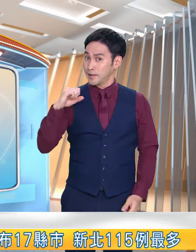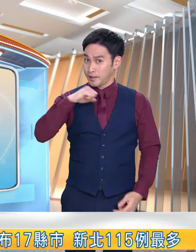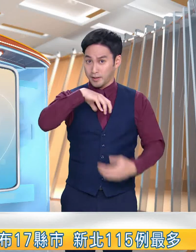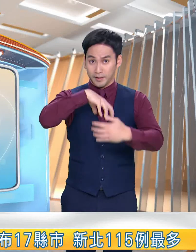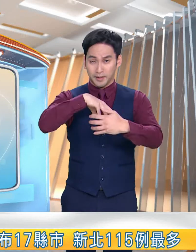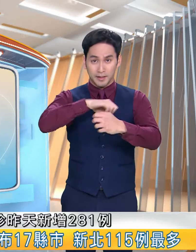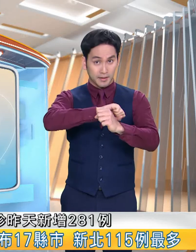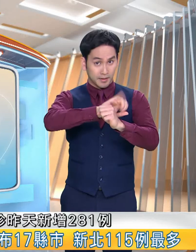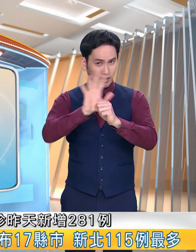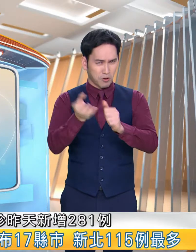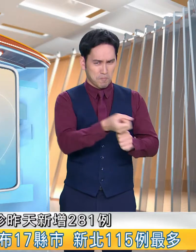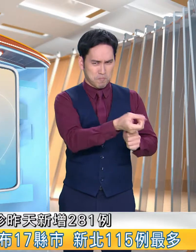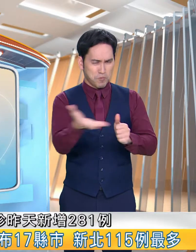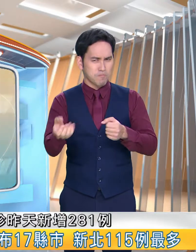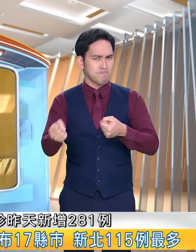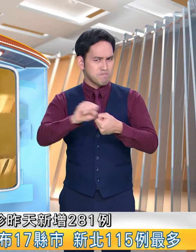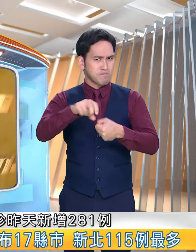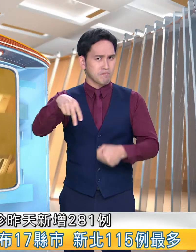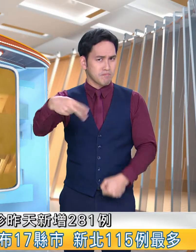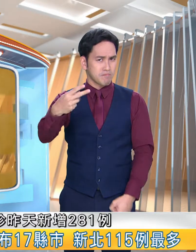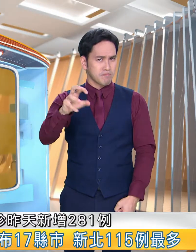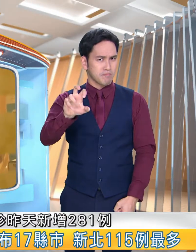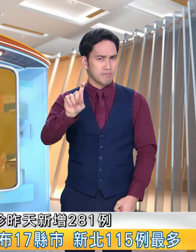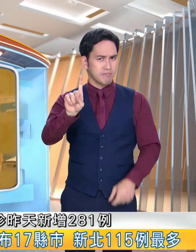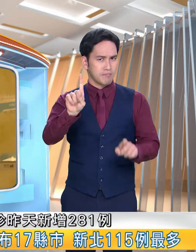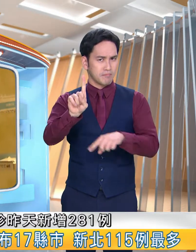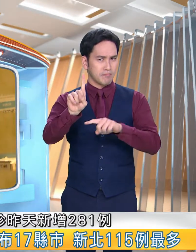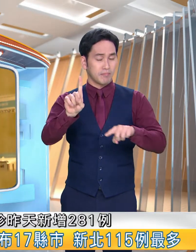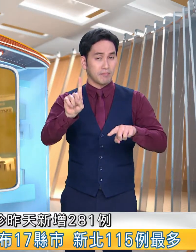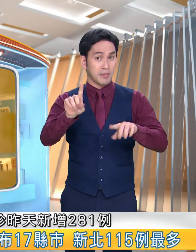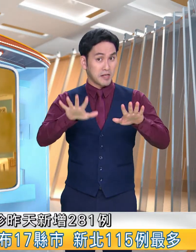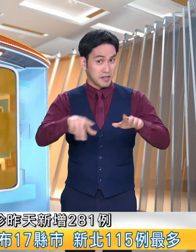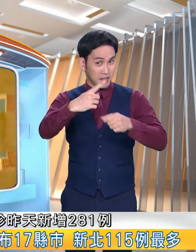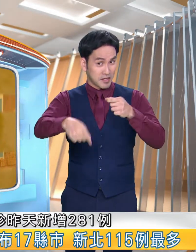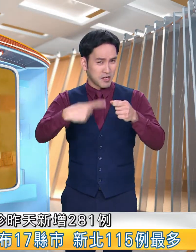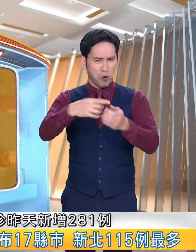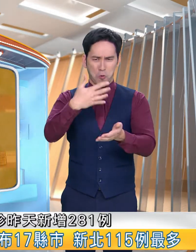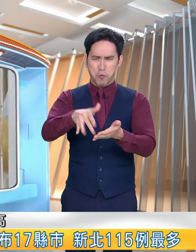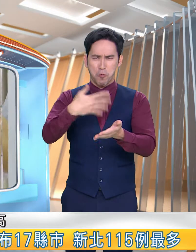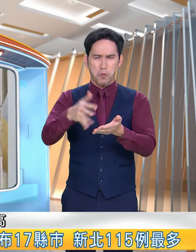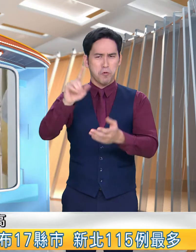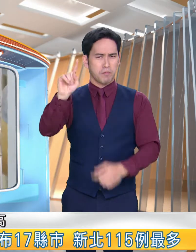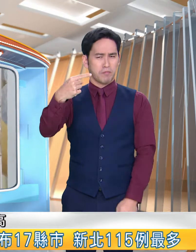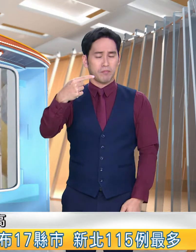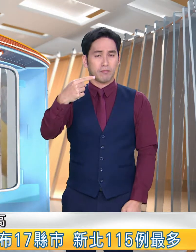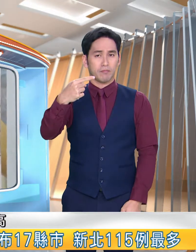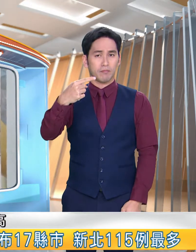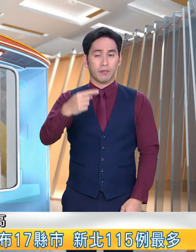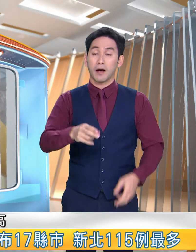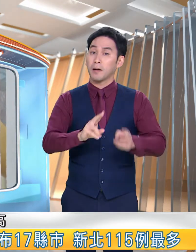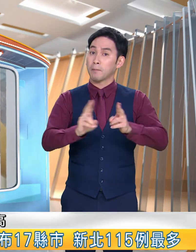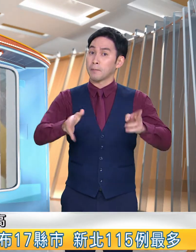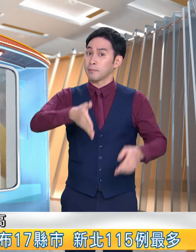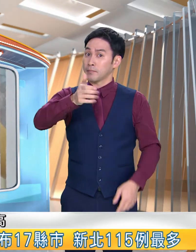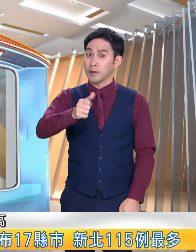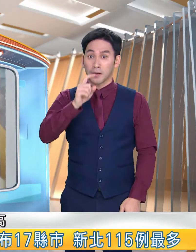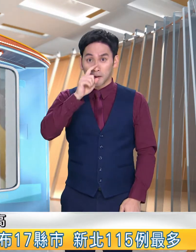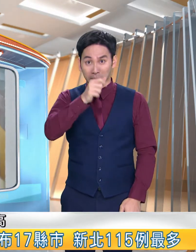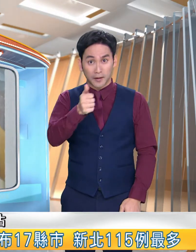国内新冠本土确诊昨天新增了281例，再创今年以来新高。指挥官陈